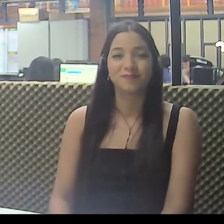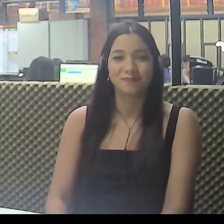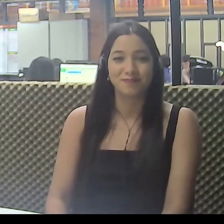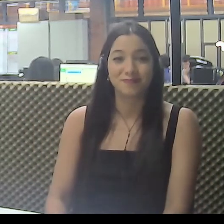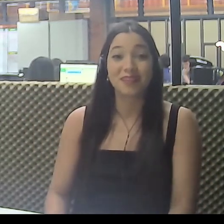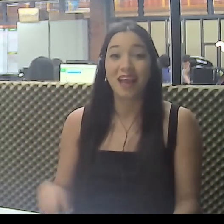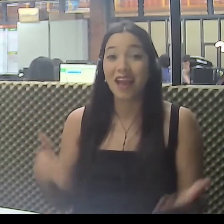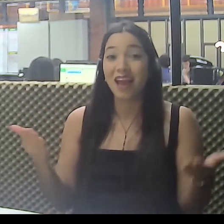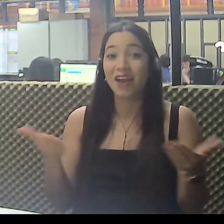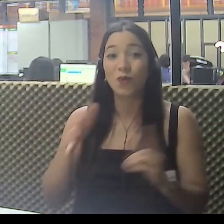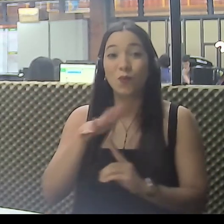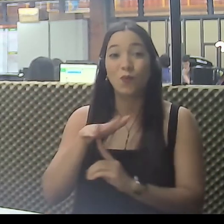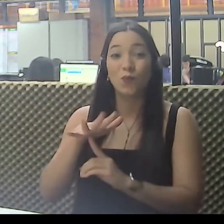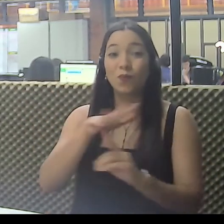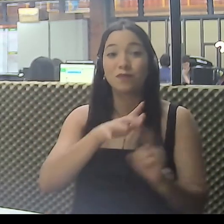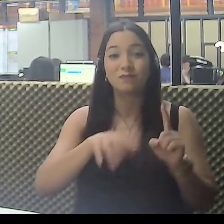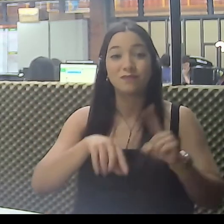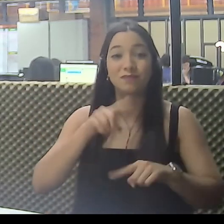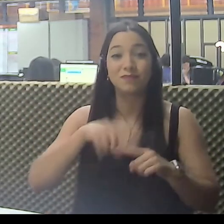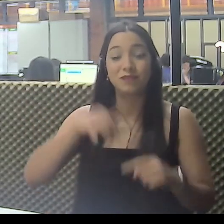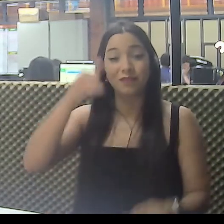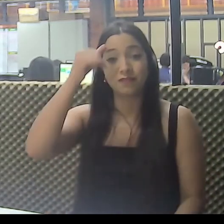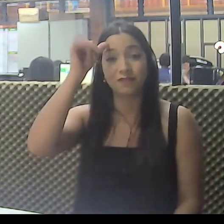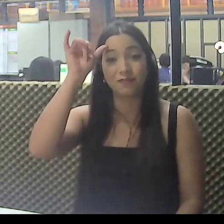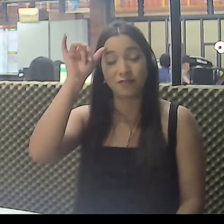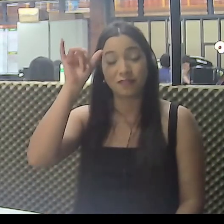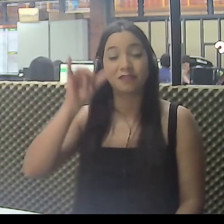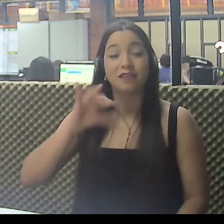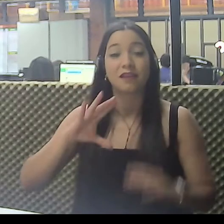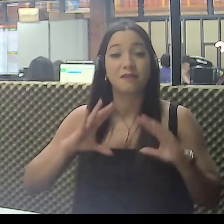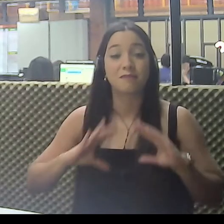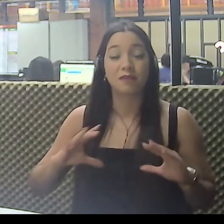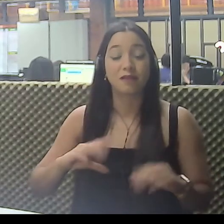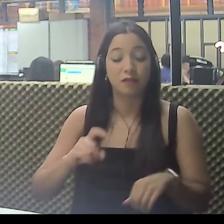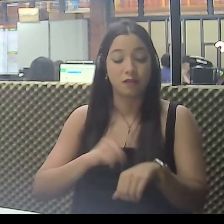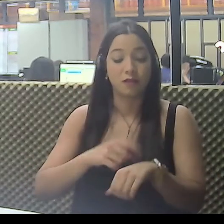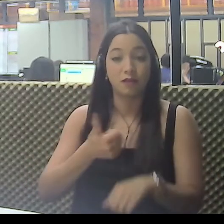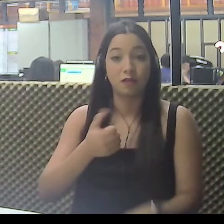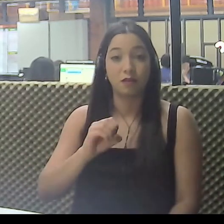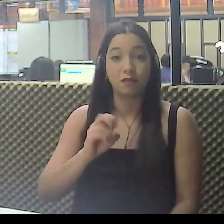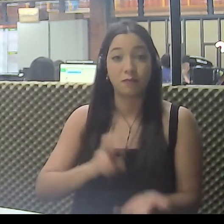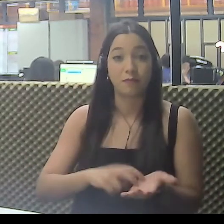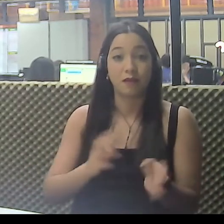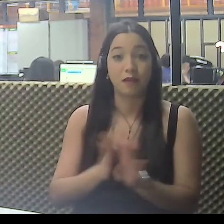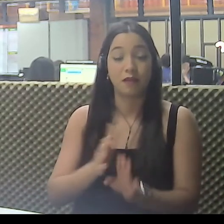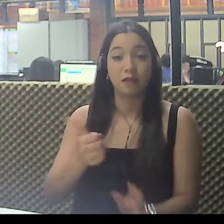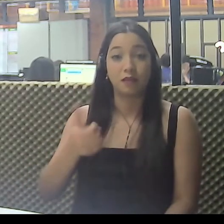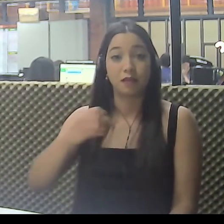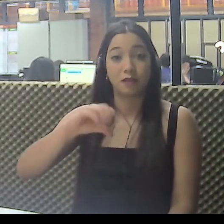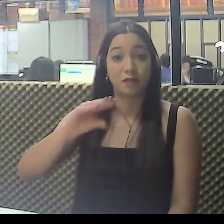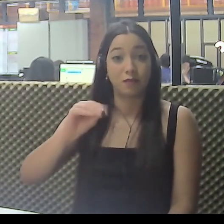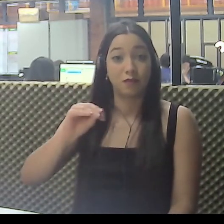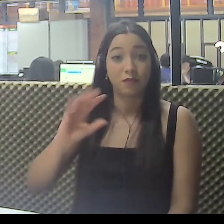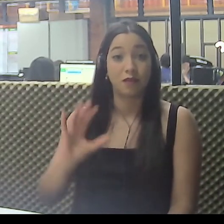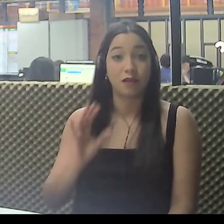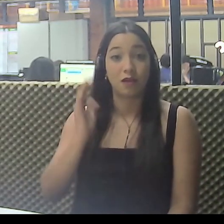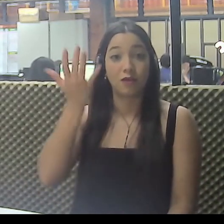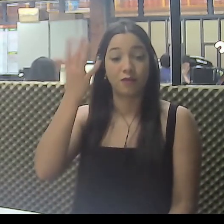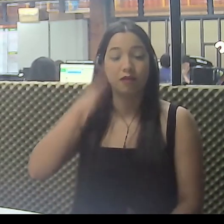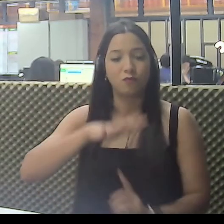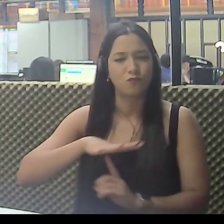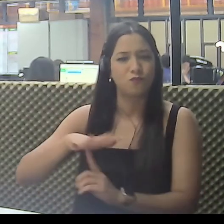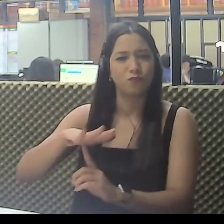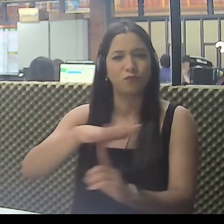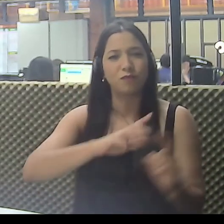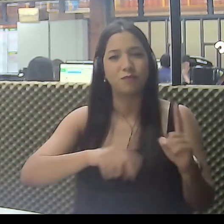E hoje tem feira de produtos rurais na Praça Cívica, desde as 10 da manhã e vai até as 7 da noite. Acontece a tradicional feira